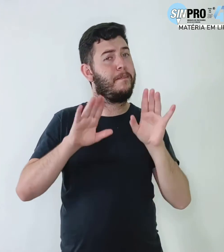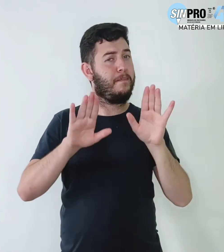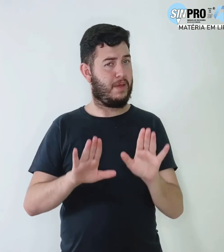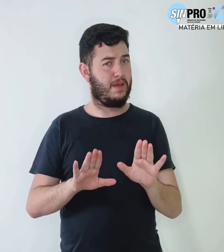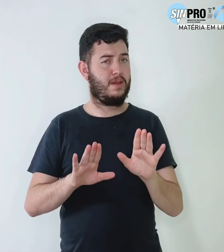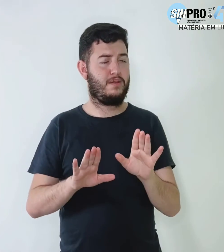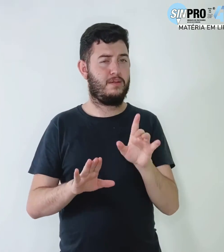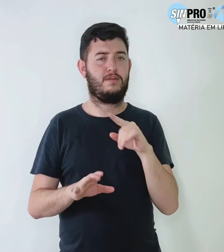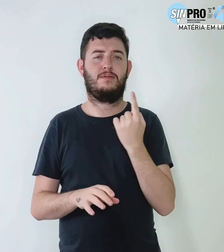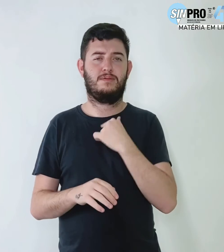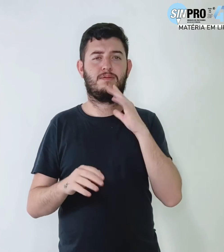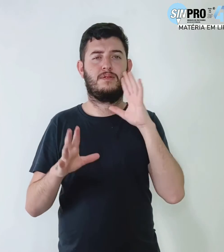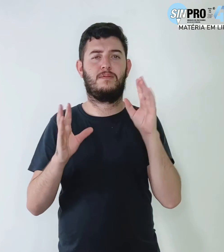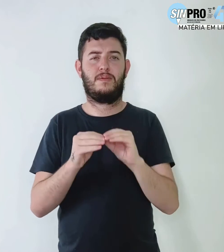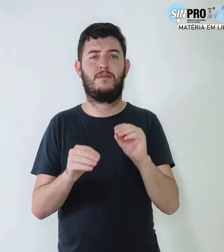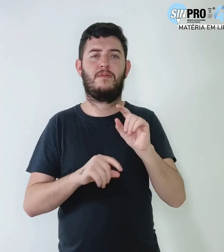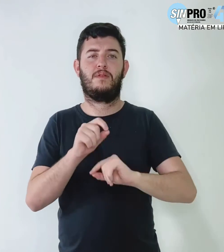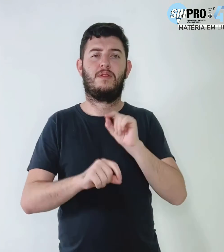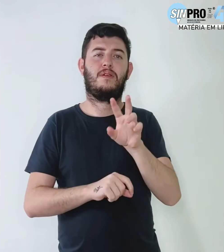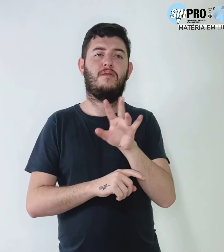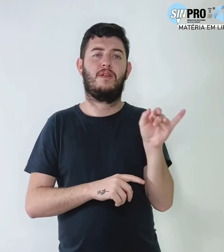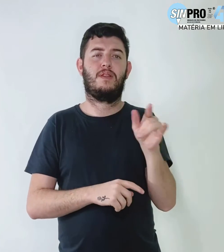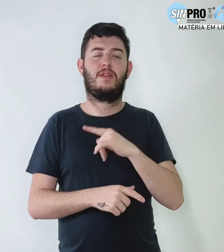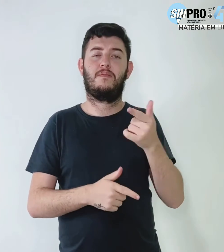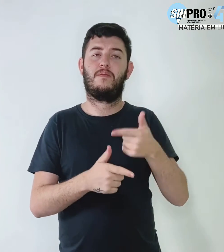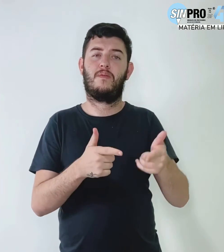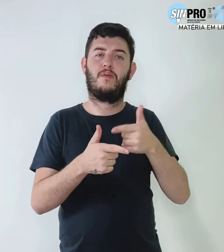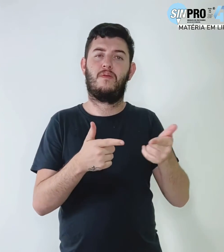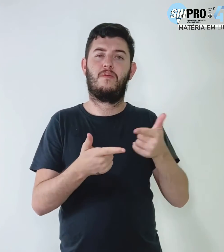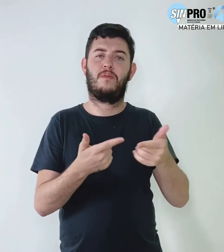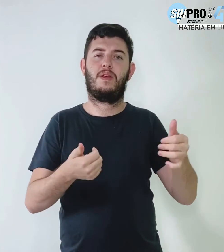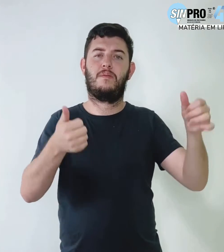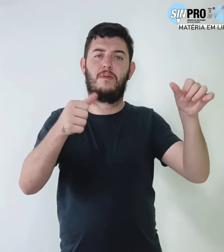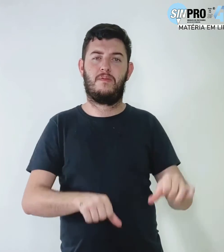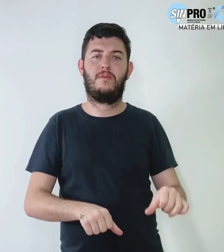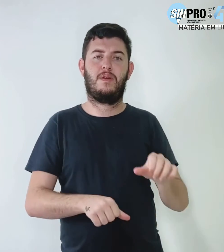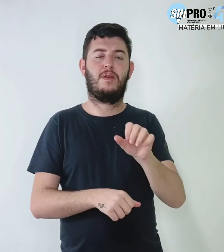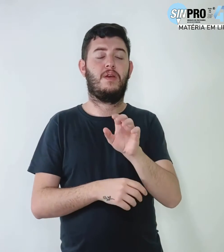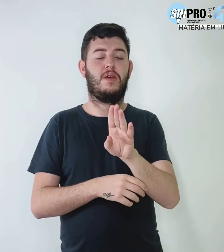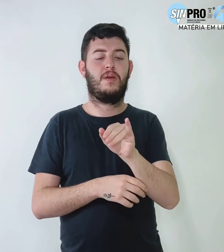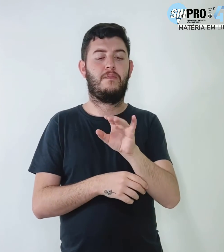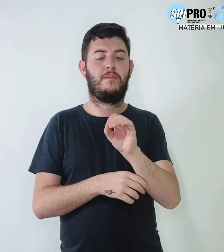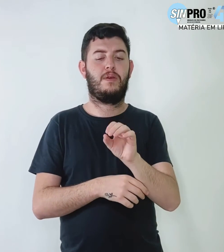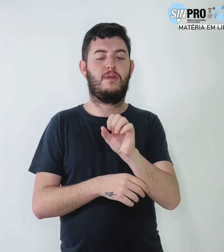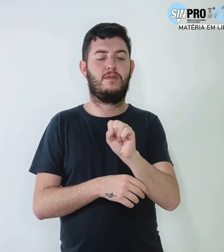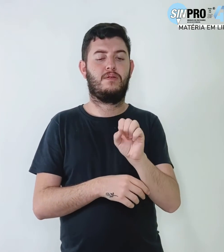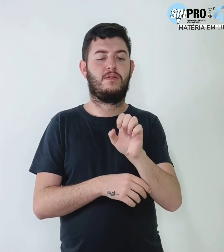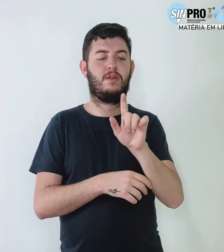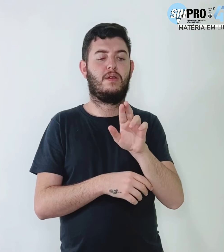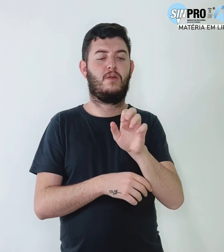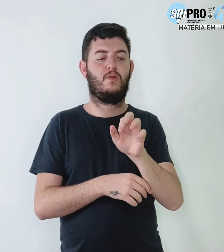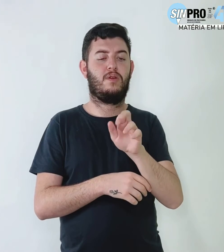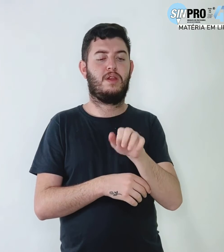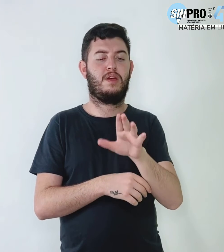cuidar delas, mas provavelmente até em piores condições de biossegurança do que as